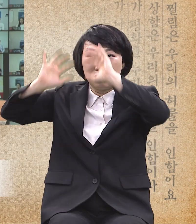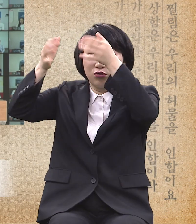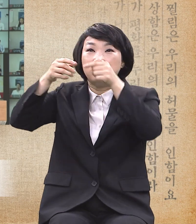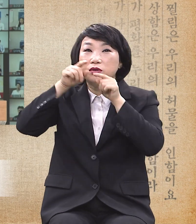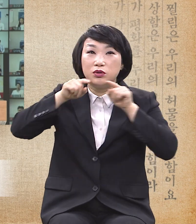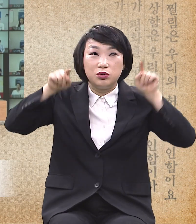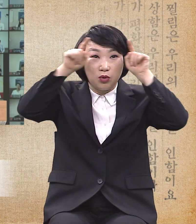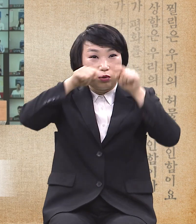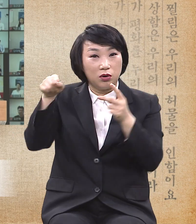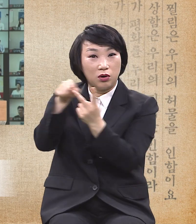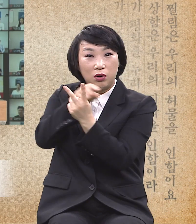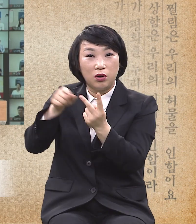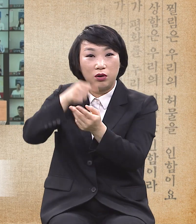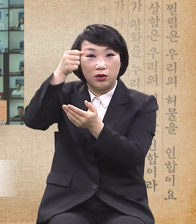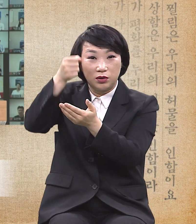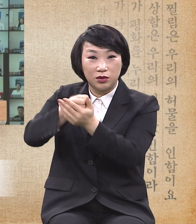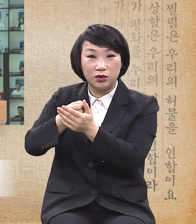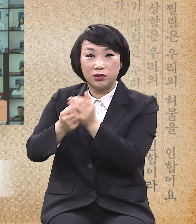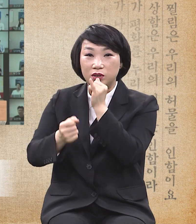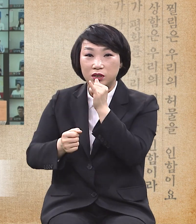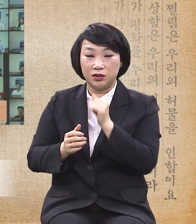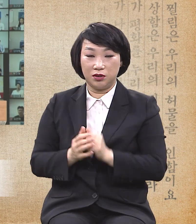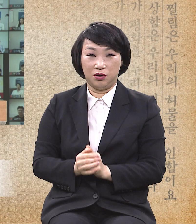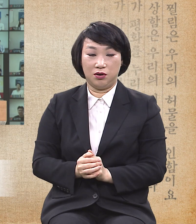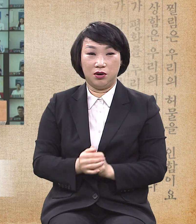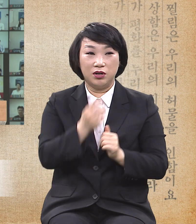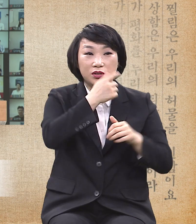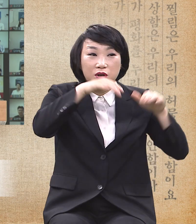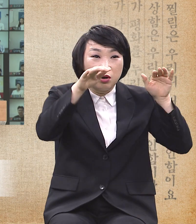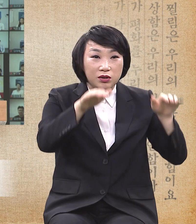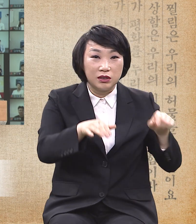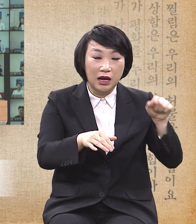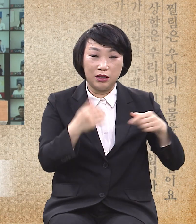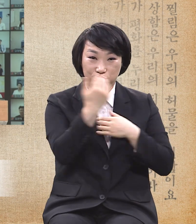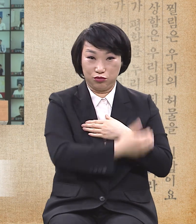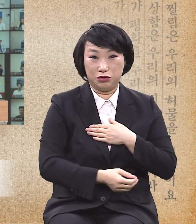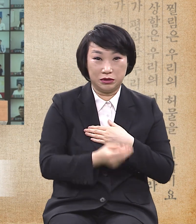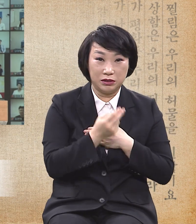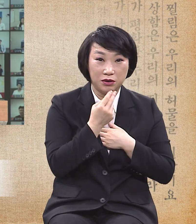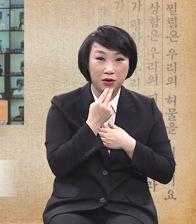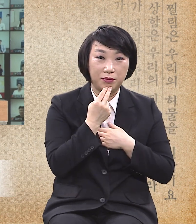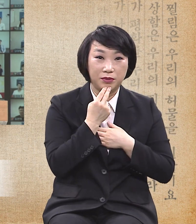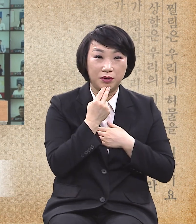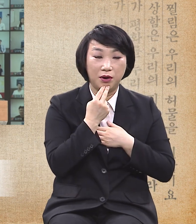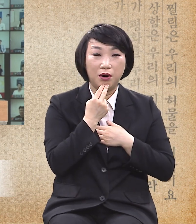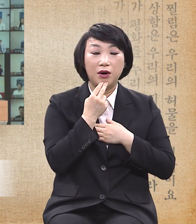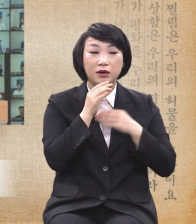천국이냐 지옥이냐 결정을 하는 것이요 천사는 육신이 없는